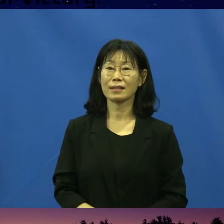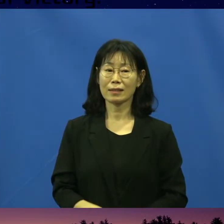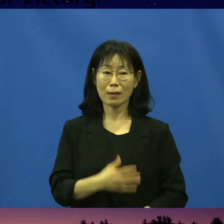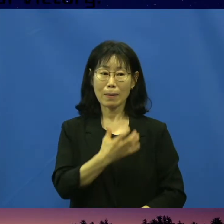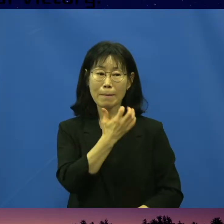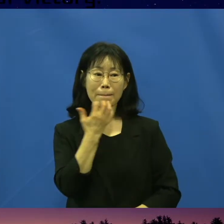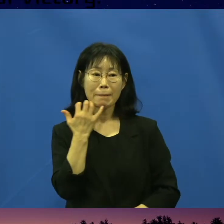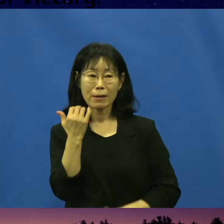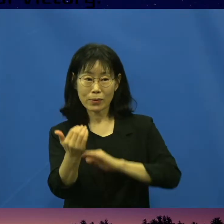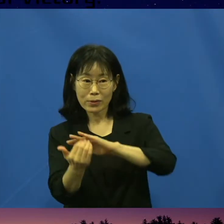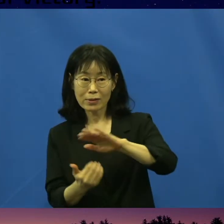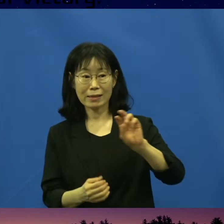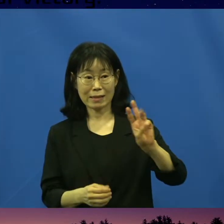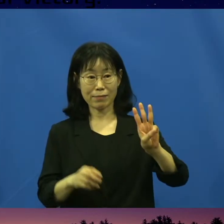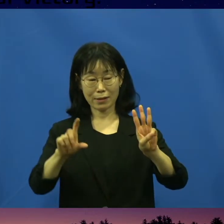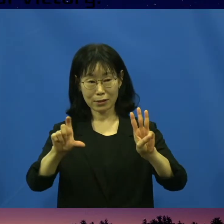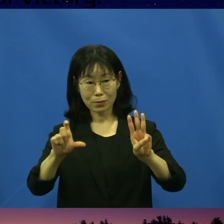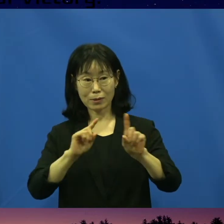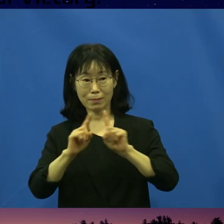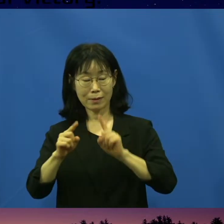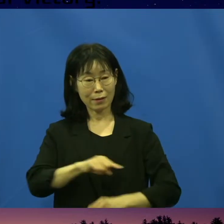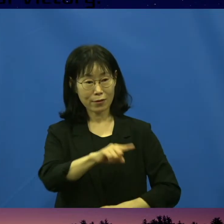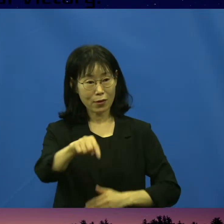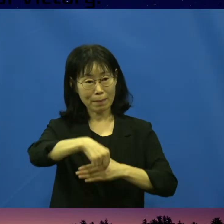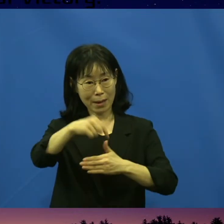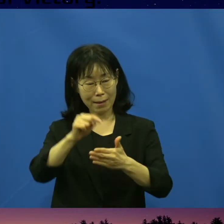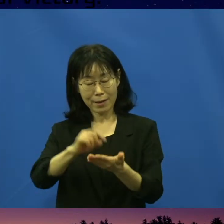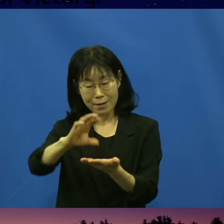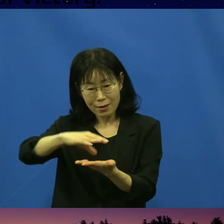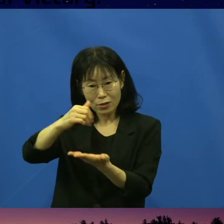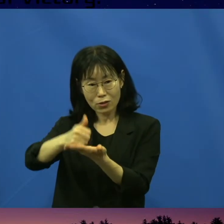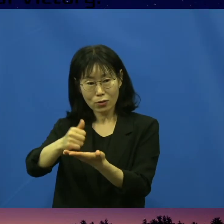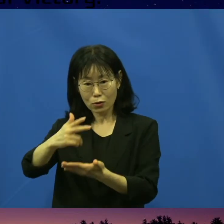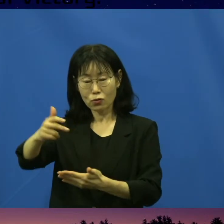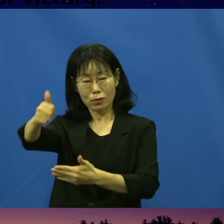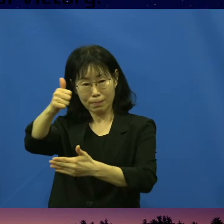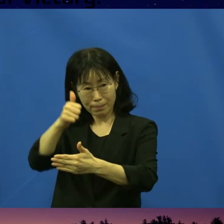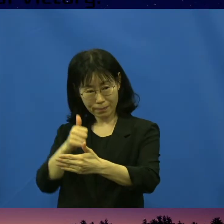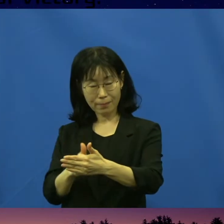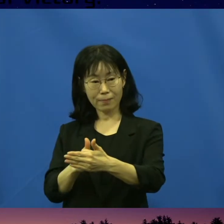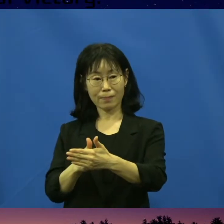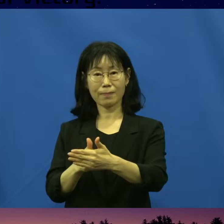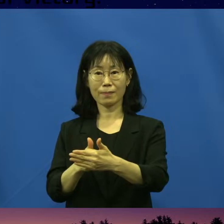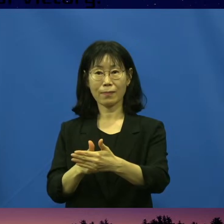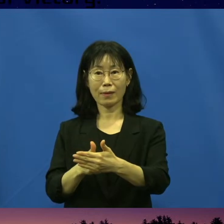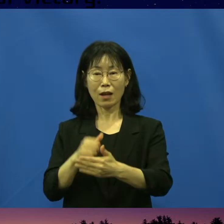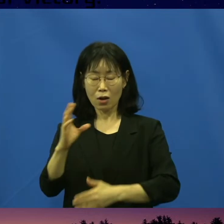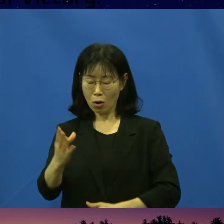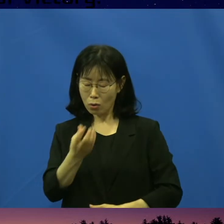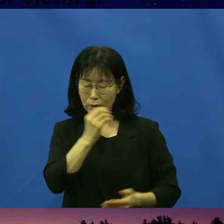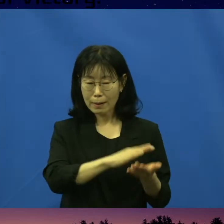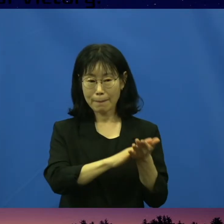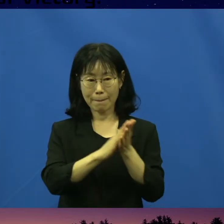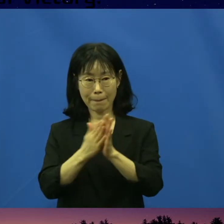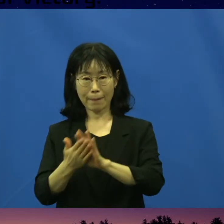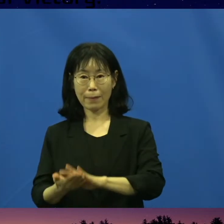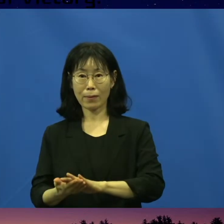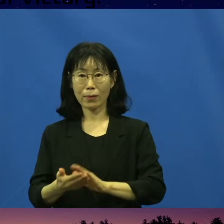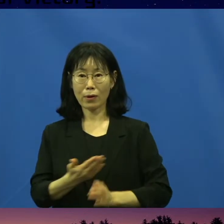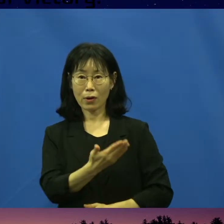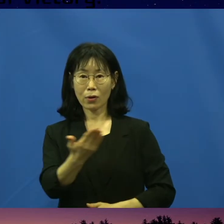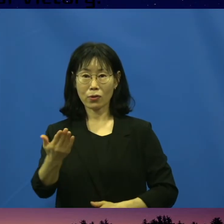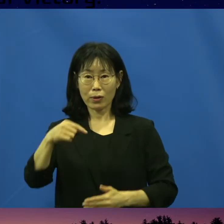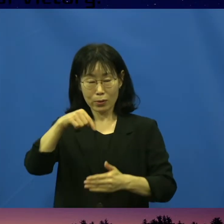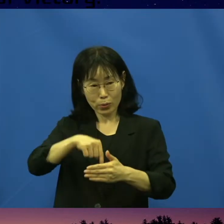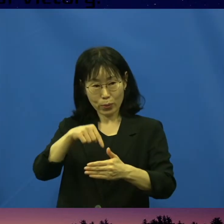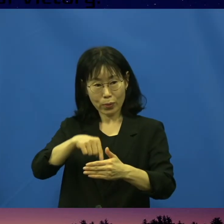베드로전서 3장 15절 너희 마음에 그리스도를 주로 삼아 거룩하게 하고 너희